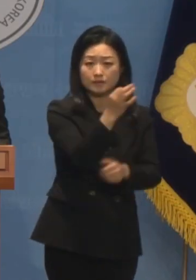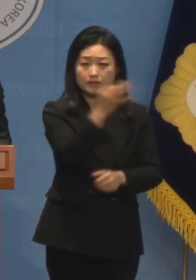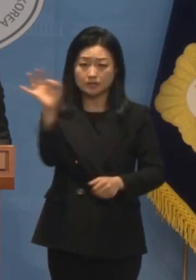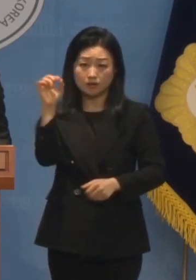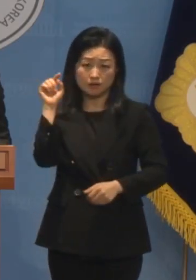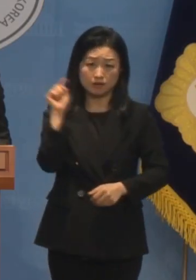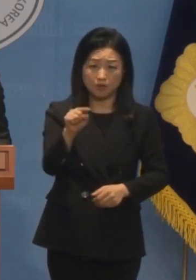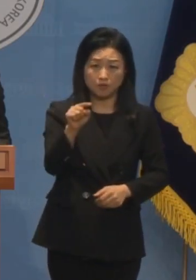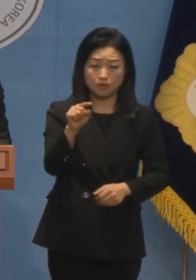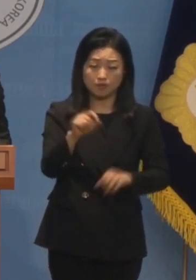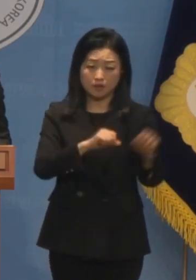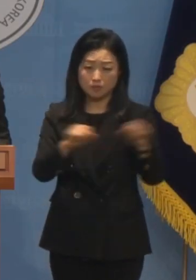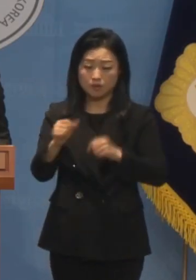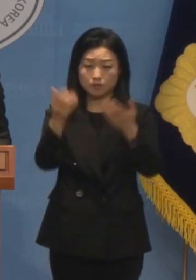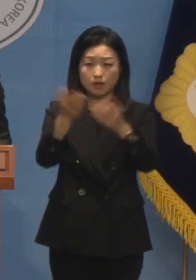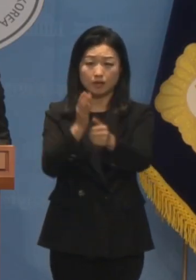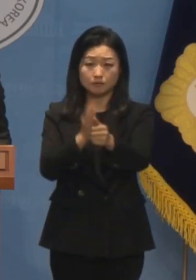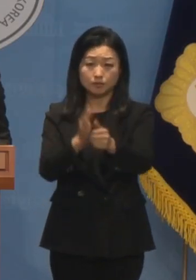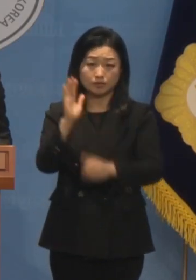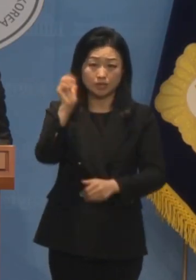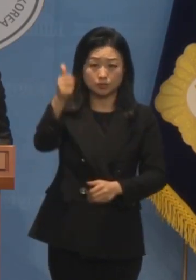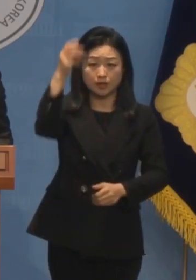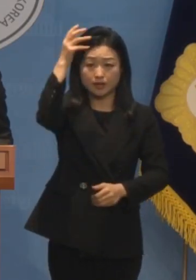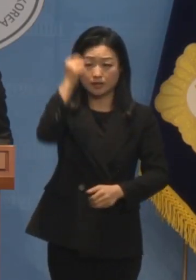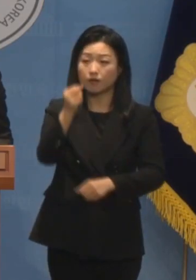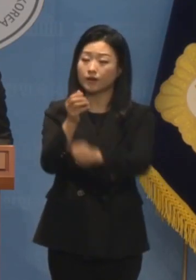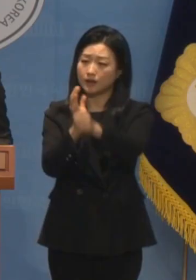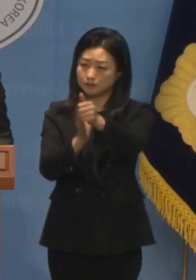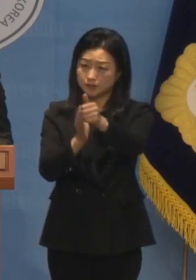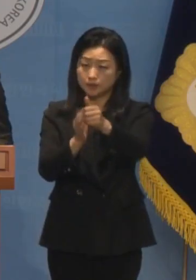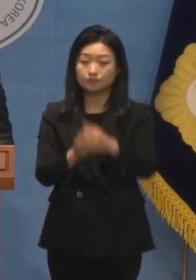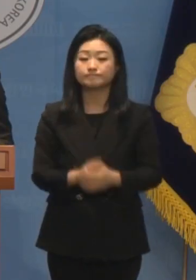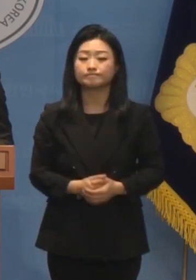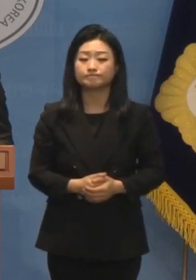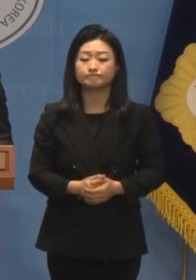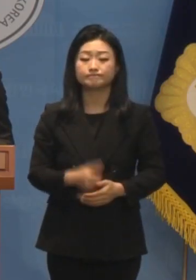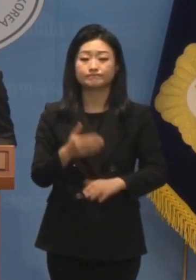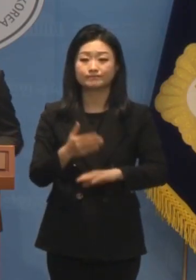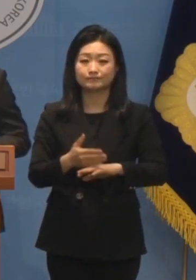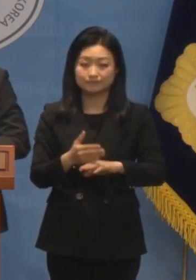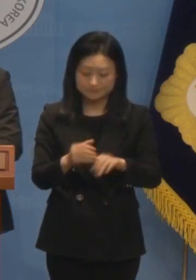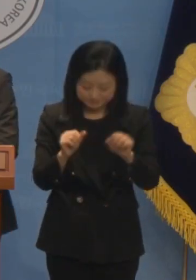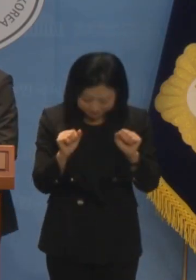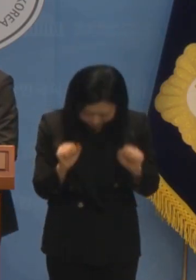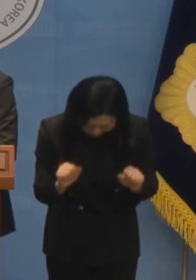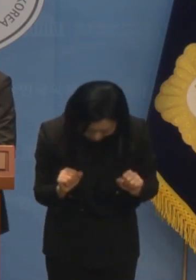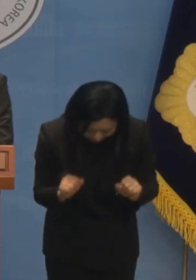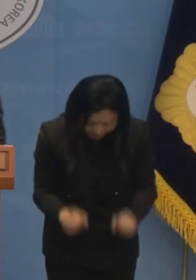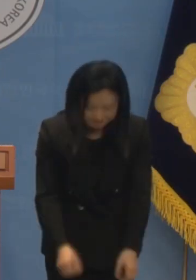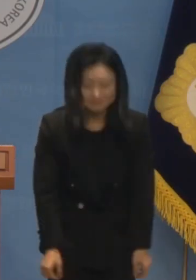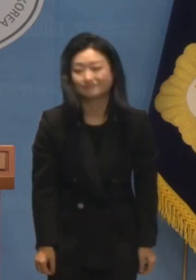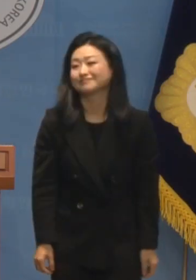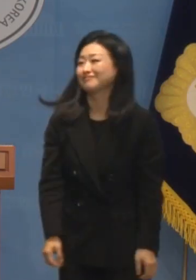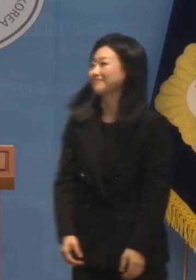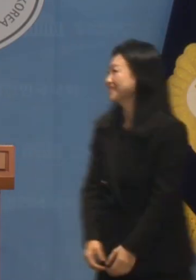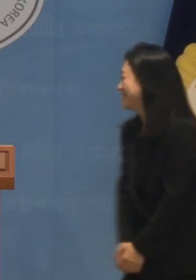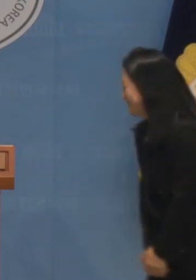수용임을 윤석열 대통령은 명심하기 바랍니다. 예, 이상입니다. 감사합니다.